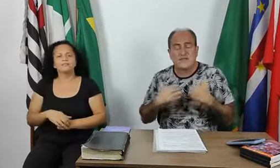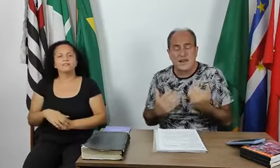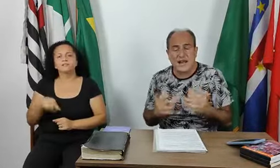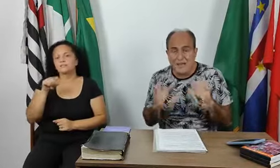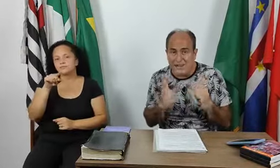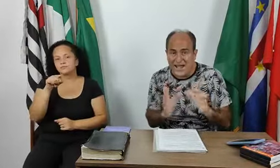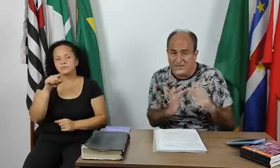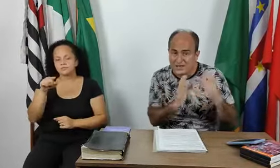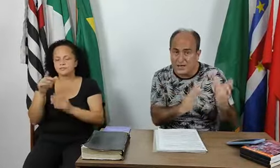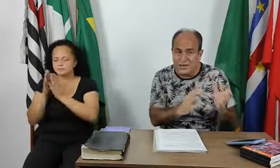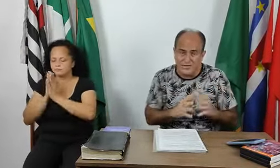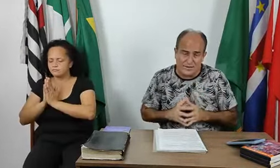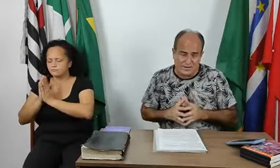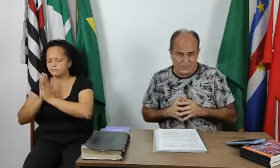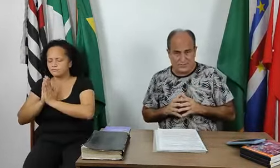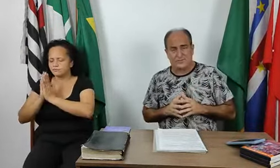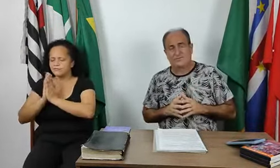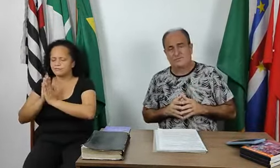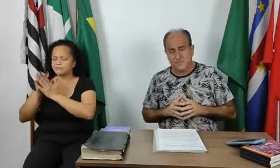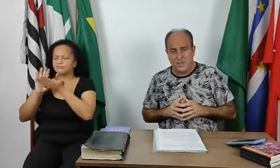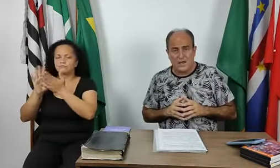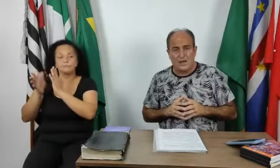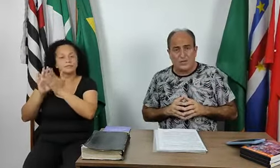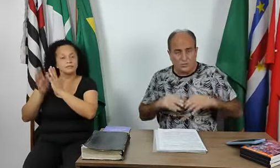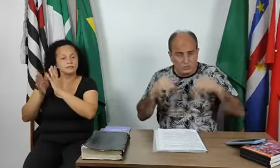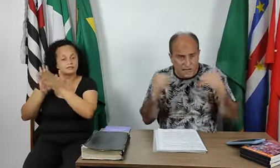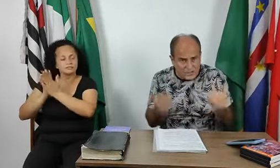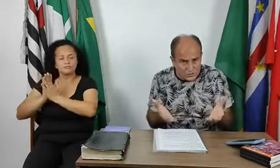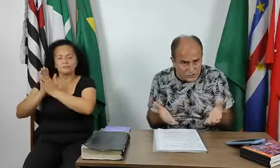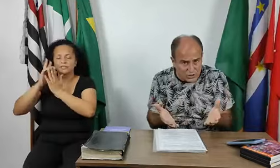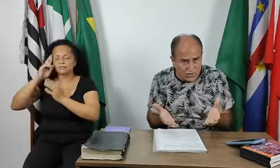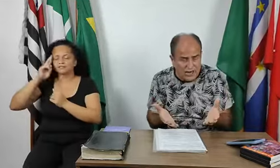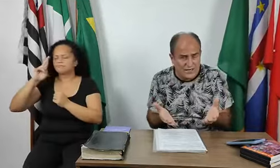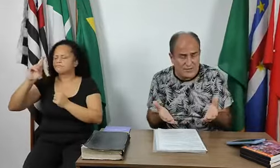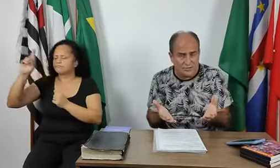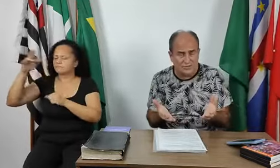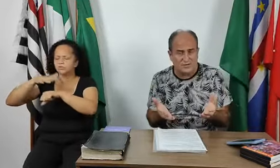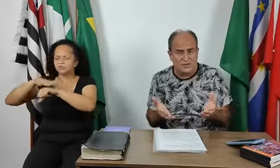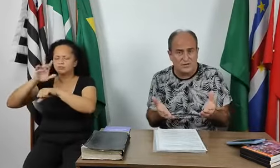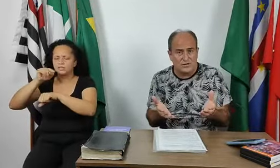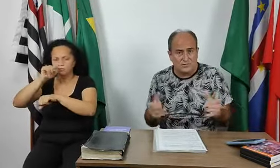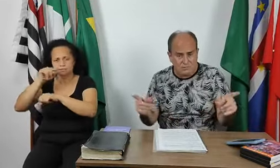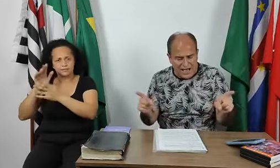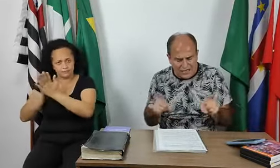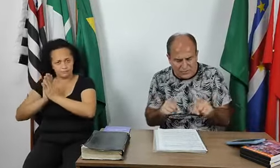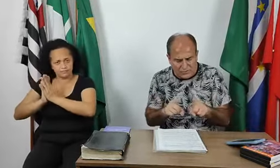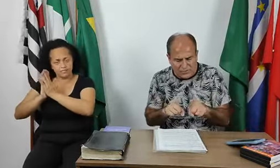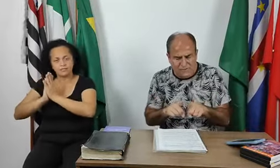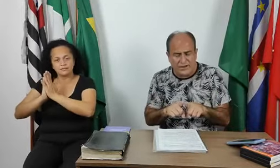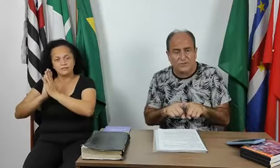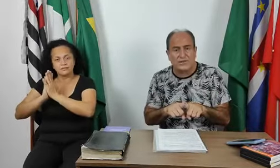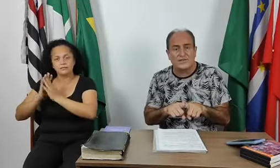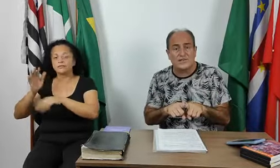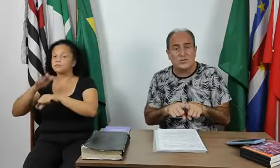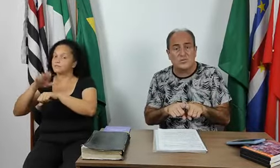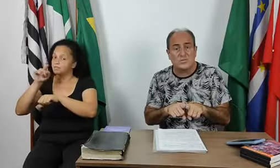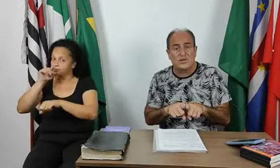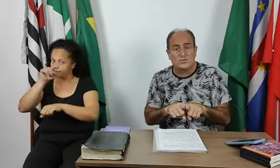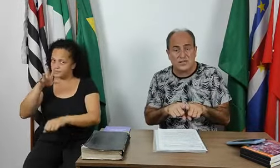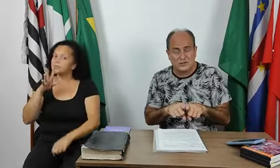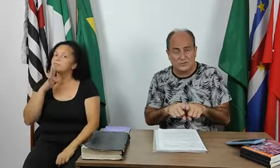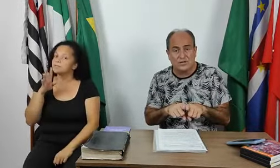se entregar à prática da oração em línguas. Quanto mais você orar em línguas, mais você vai conhecer